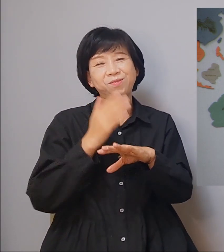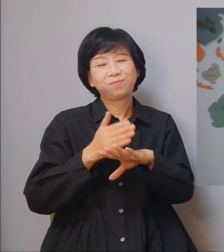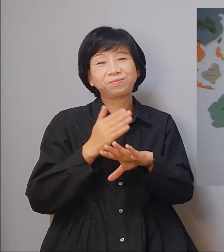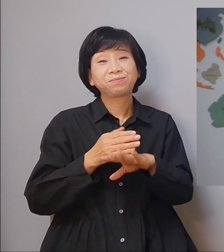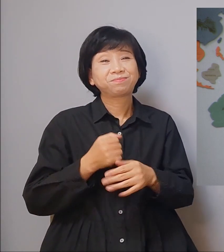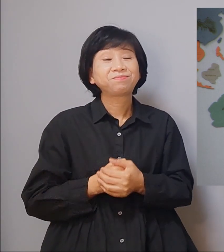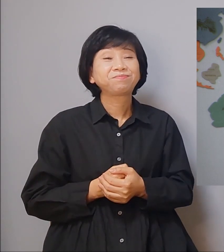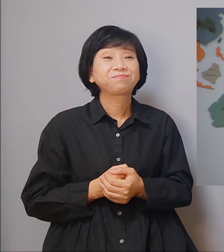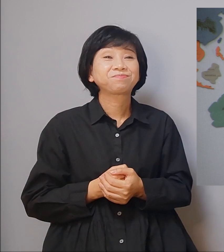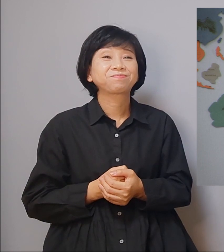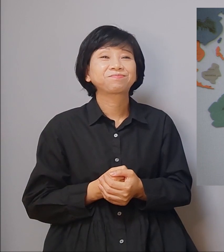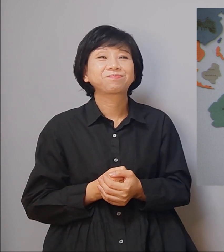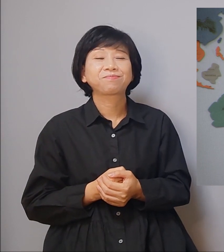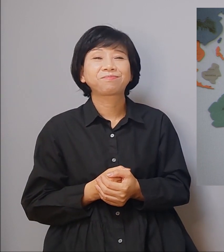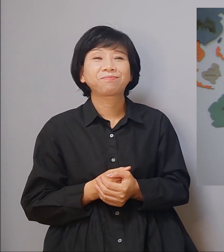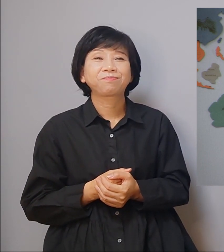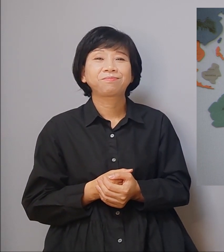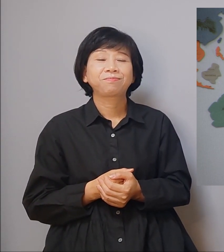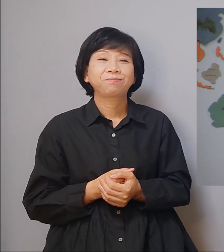감사드립니다.